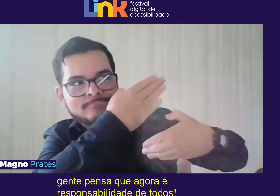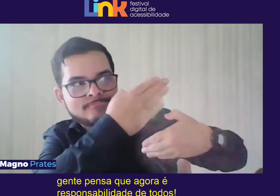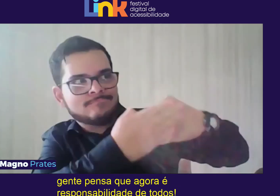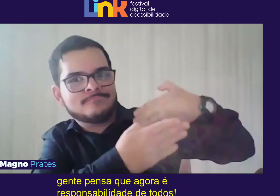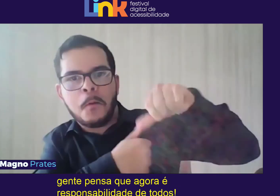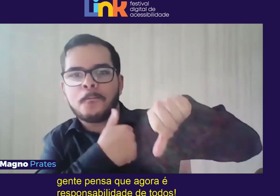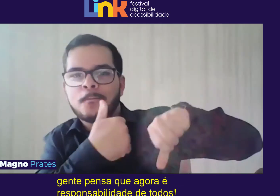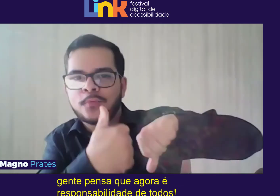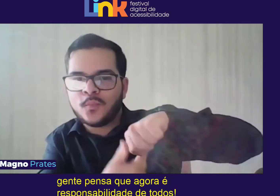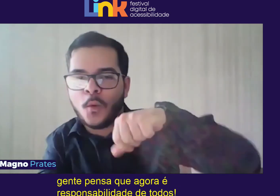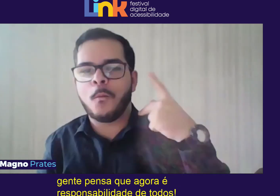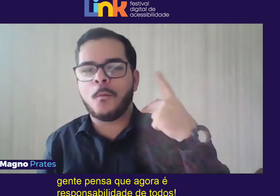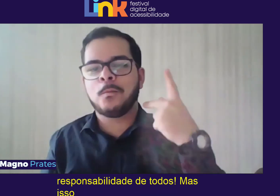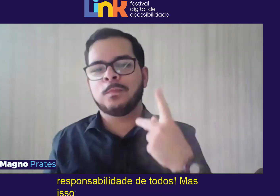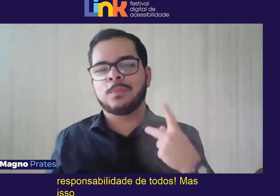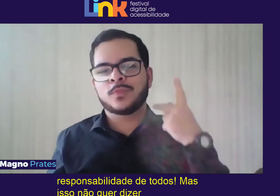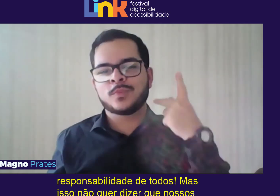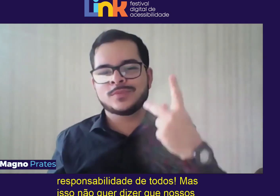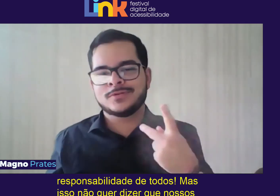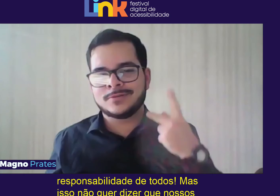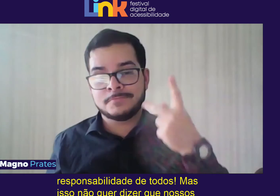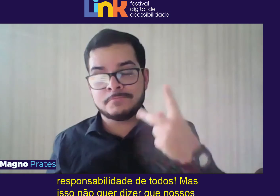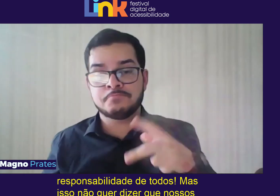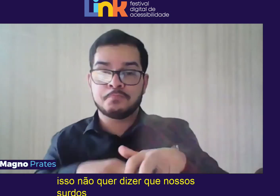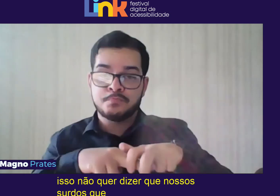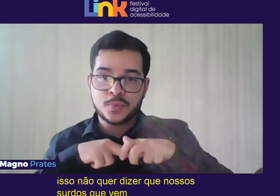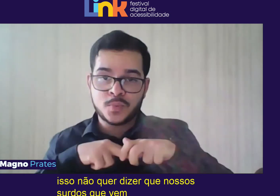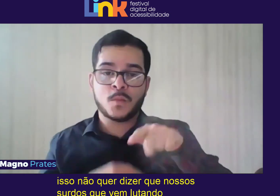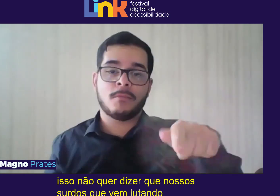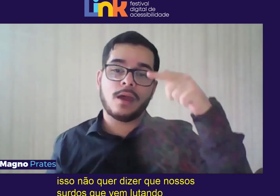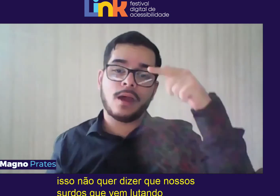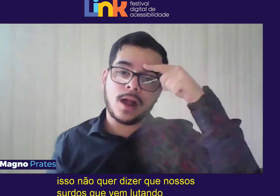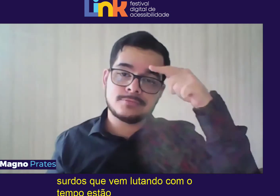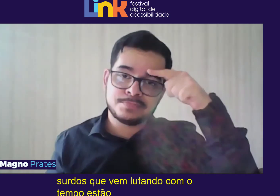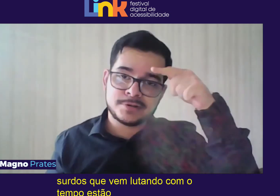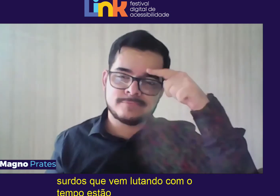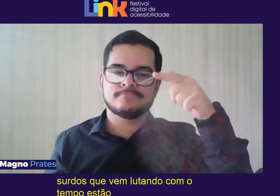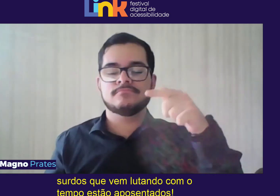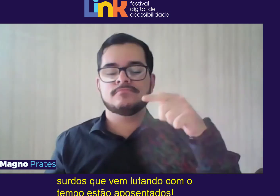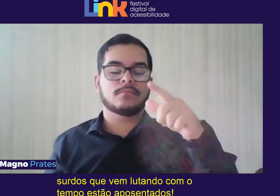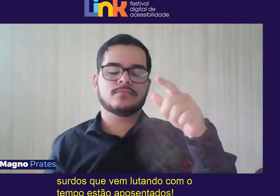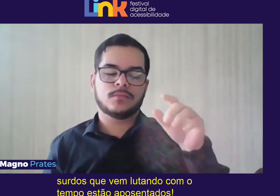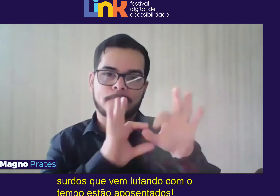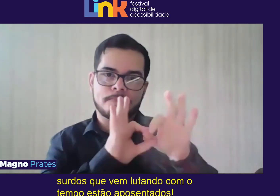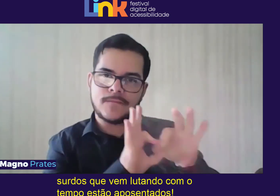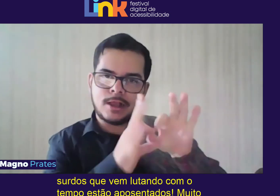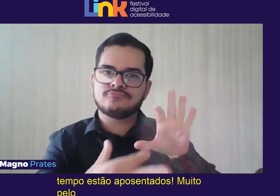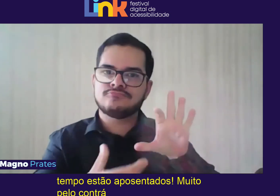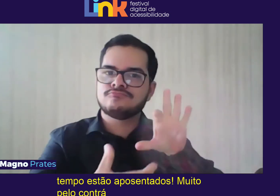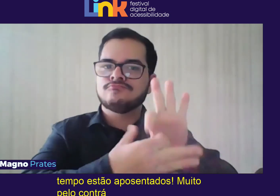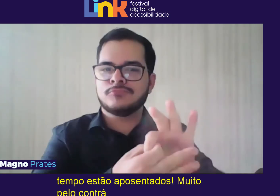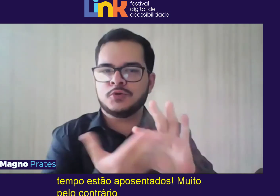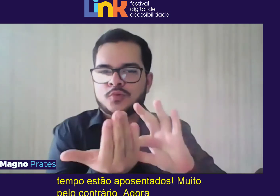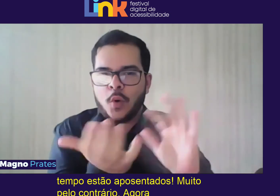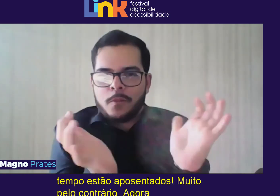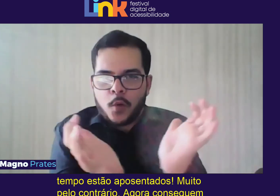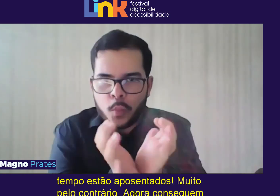surdos que vêm lutando com o tempo estão aposentados. Muito pelo contrário, agora eles conseguem juntar forças. A FENEIS, em